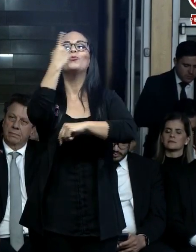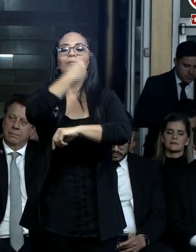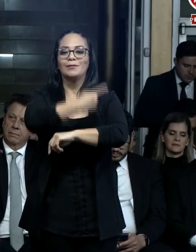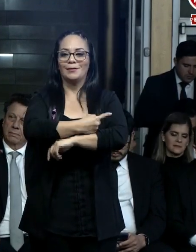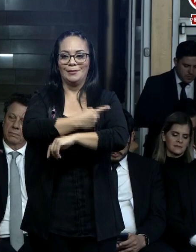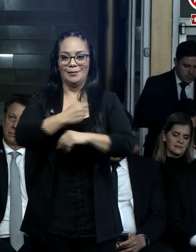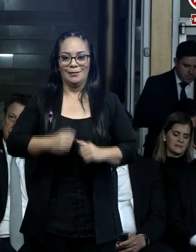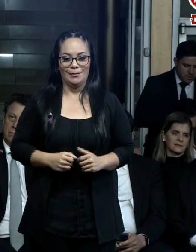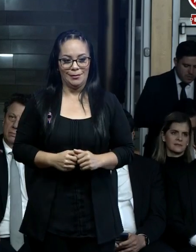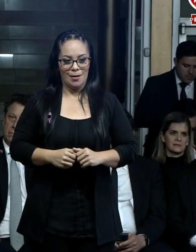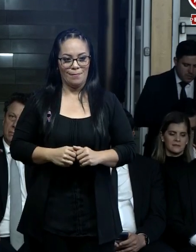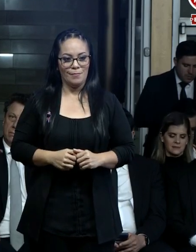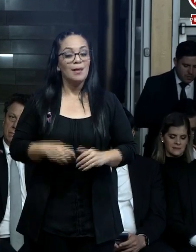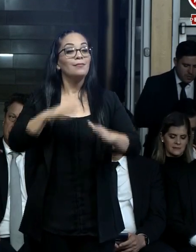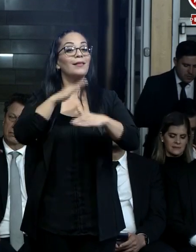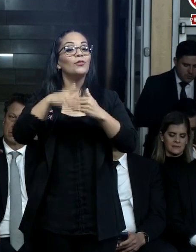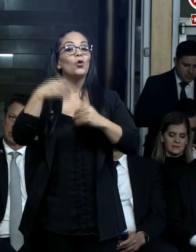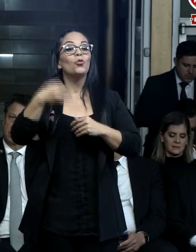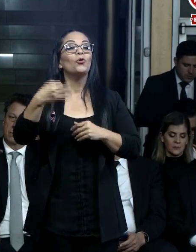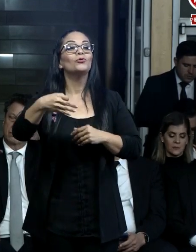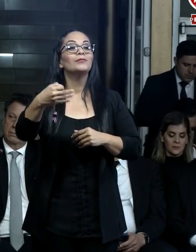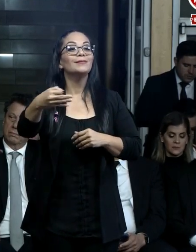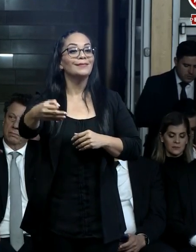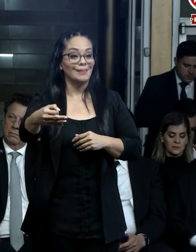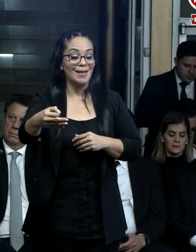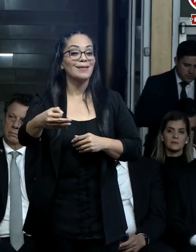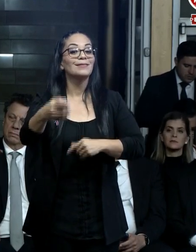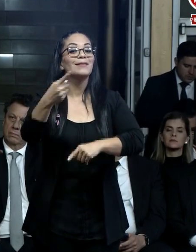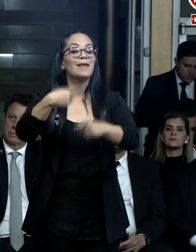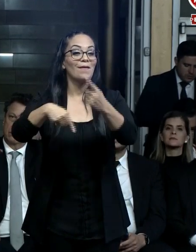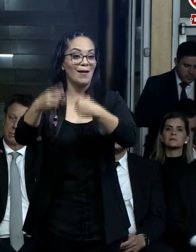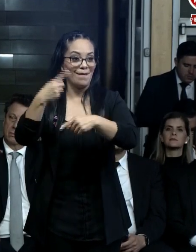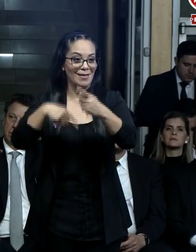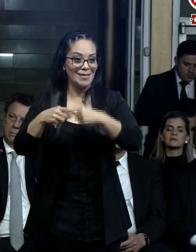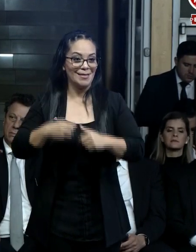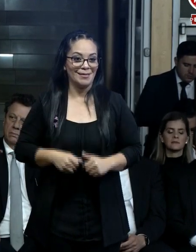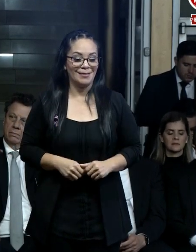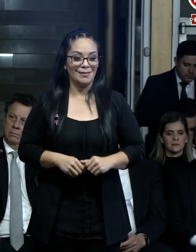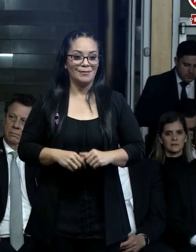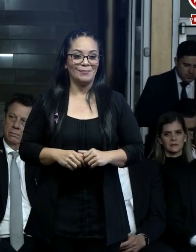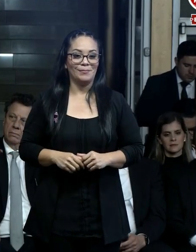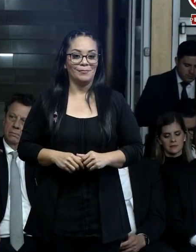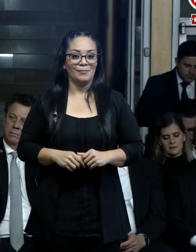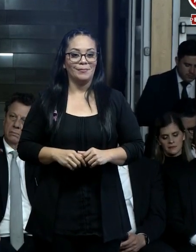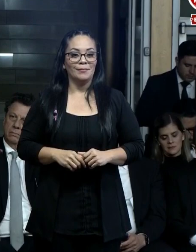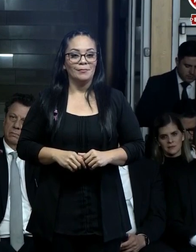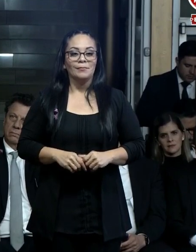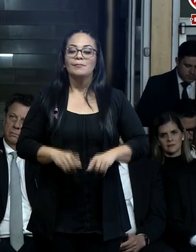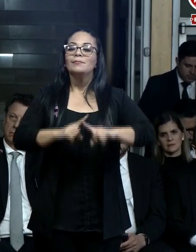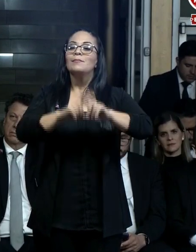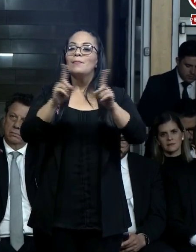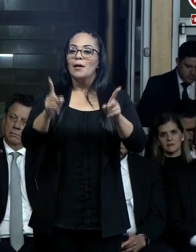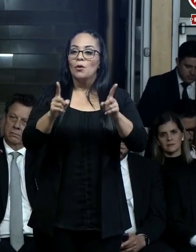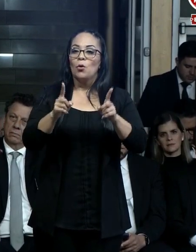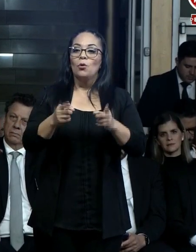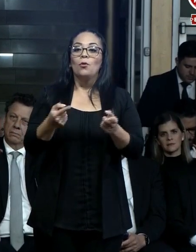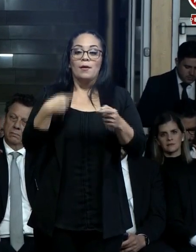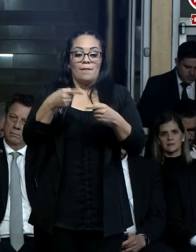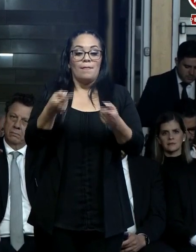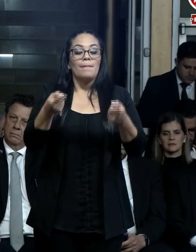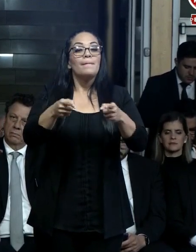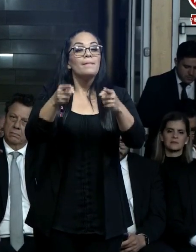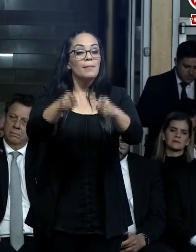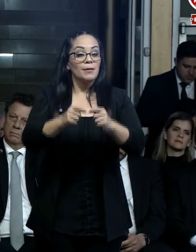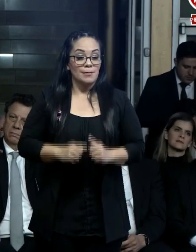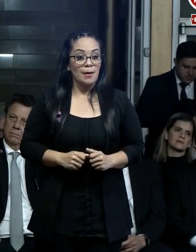día de todos los días que están por venir. Pero lo que sucederá